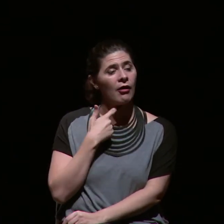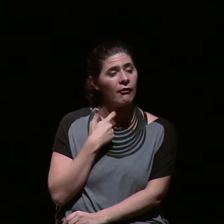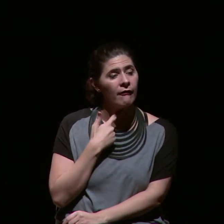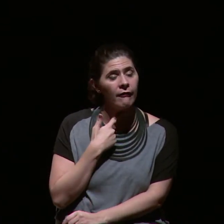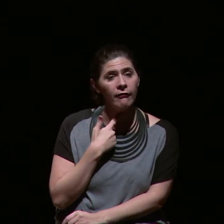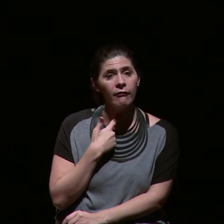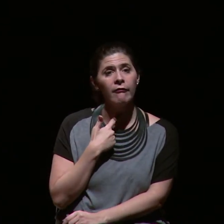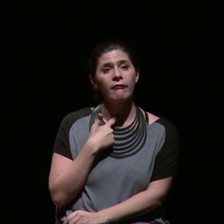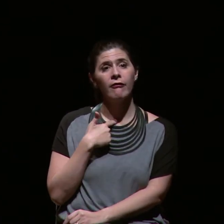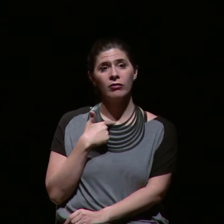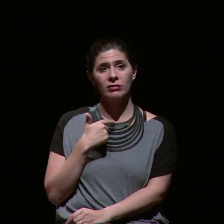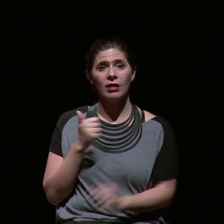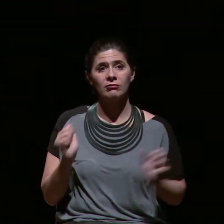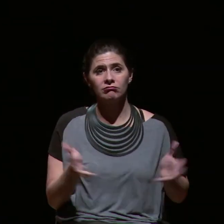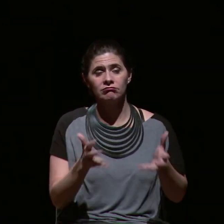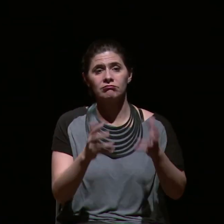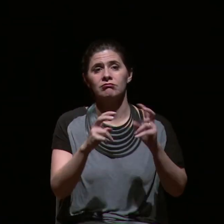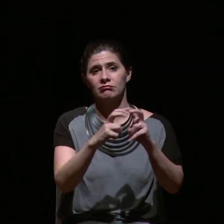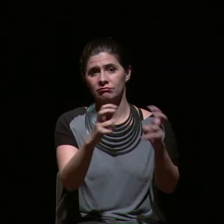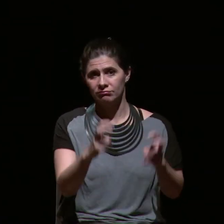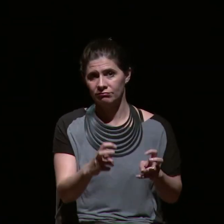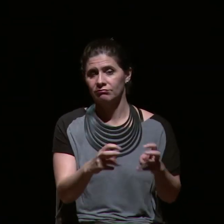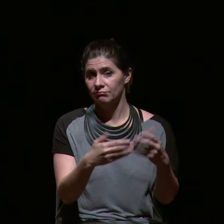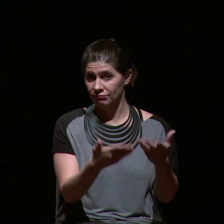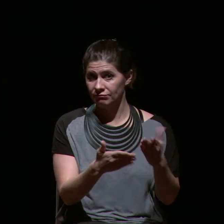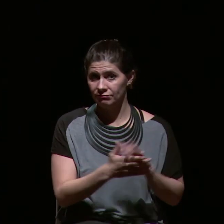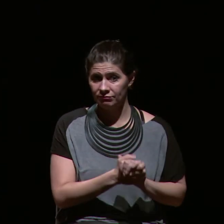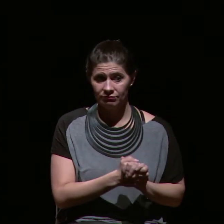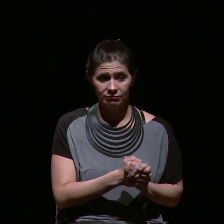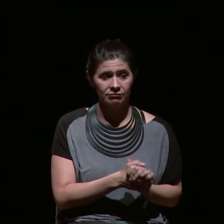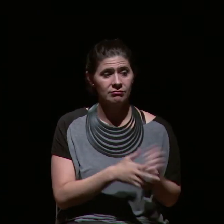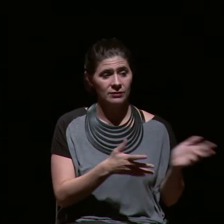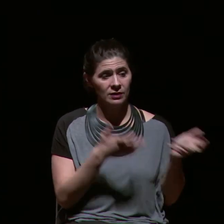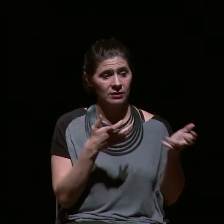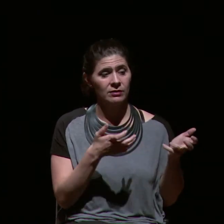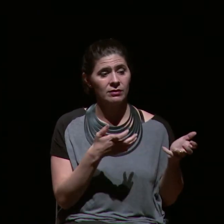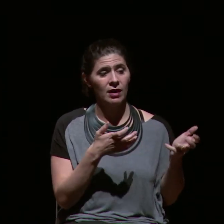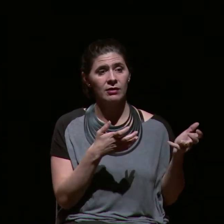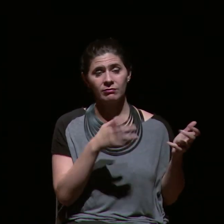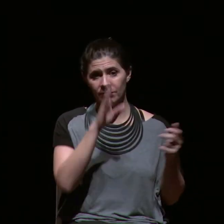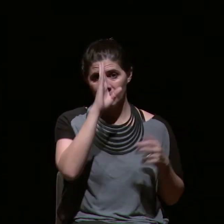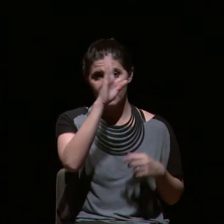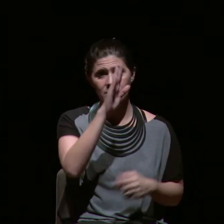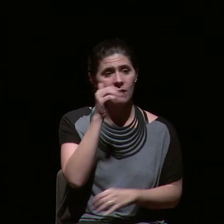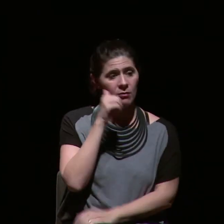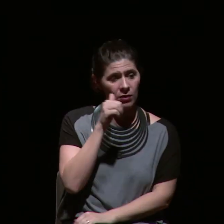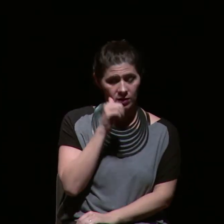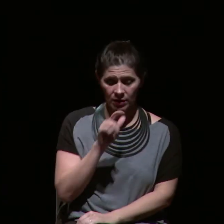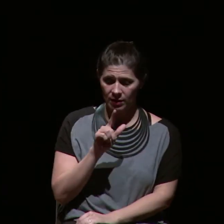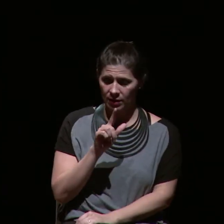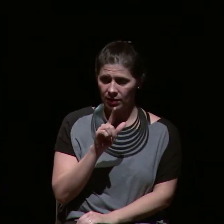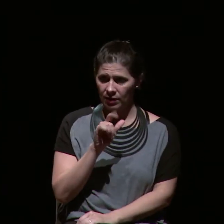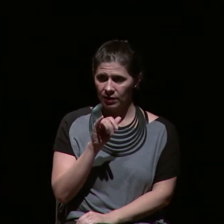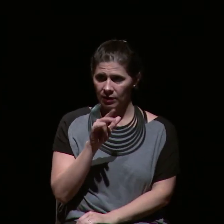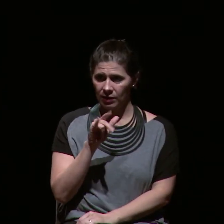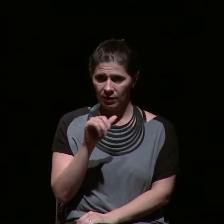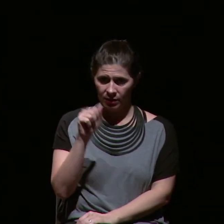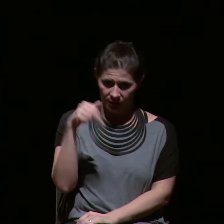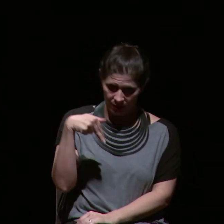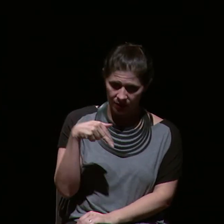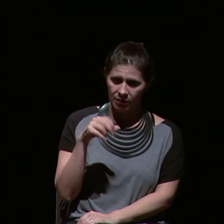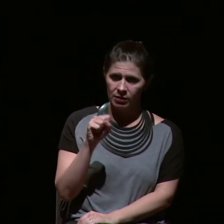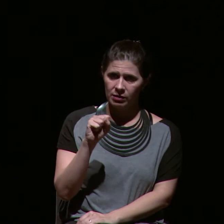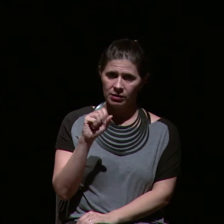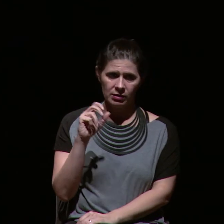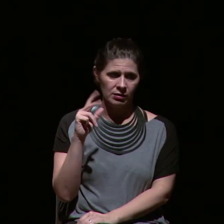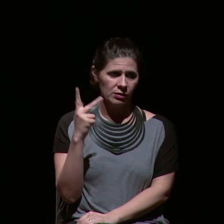pelo MASP. Entre eles, gostaria de destacar, como a gente acabou de ver, Pablo Leão de la Barra, a historiadora Lília Schwartz, a nossa madrinha,